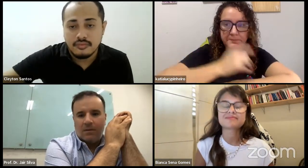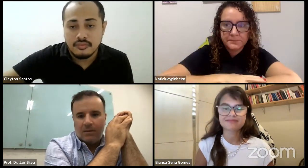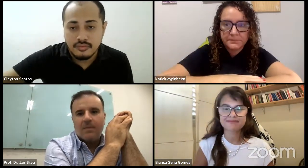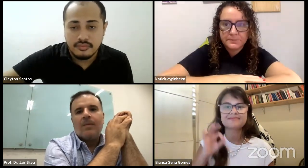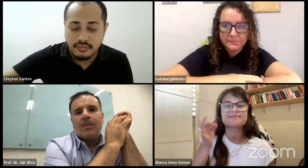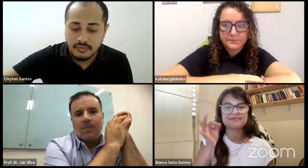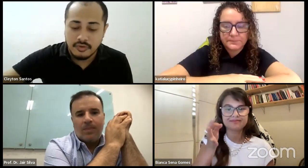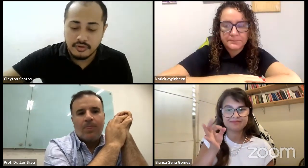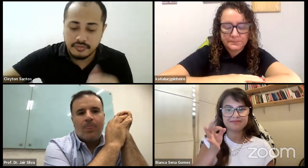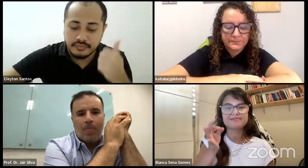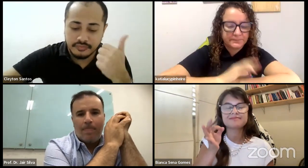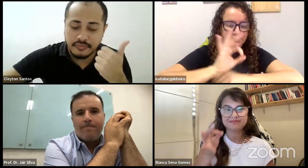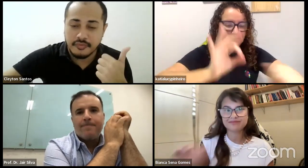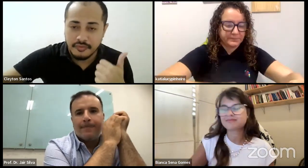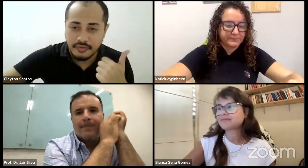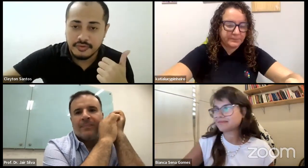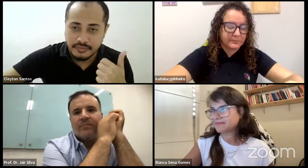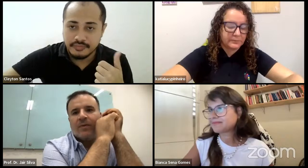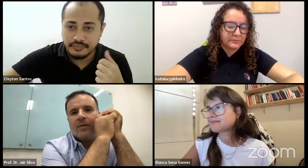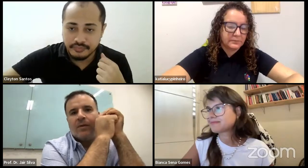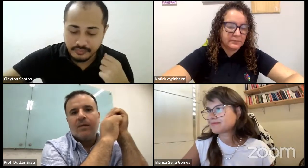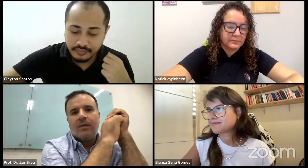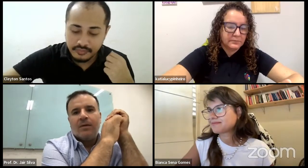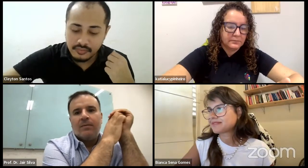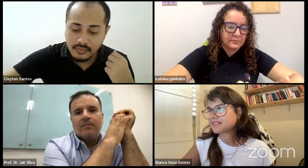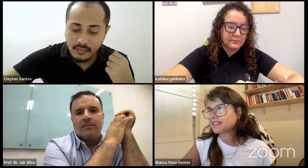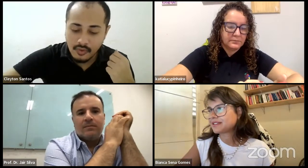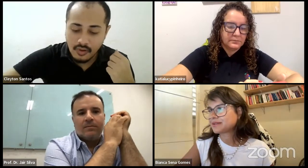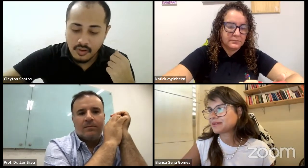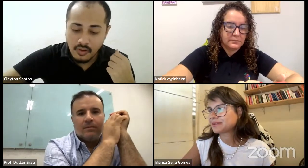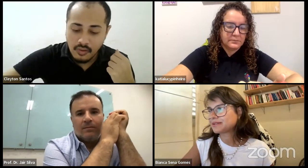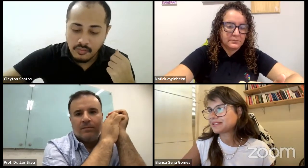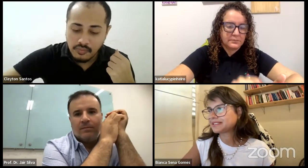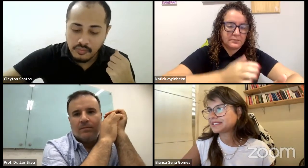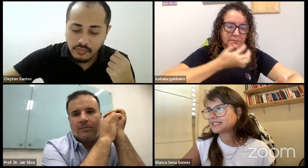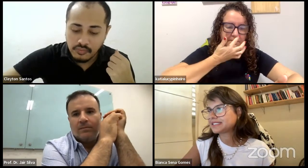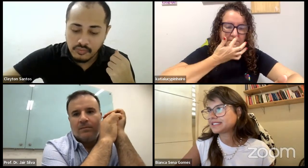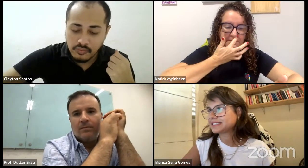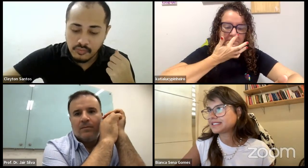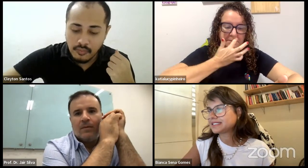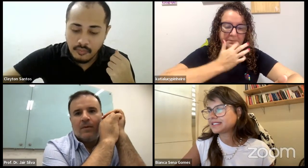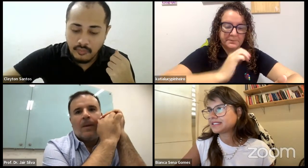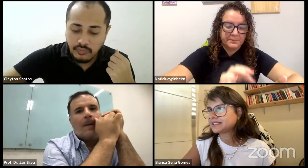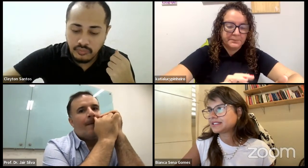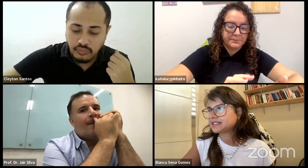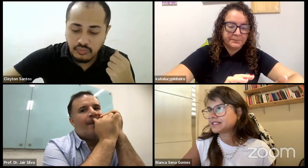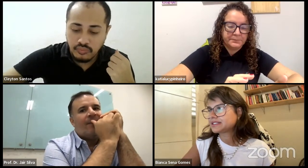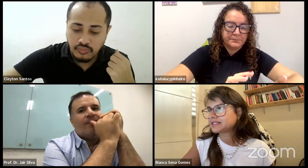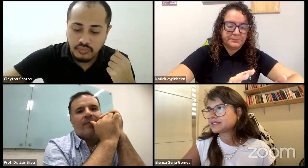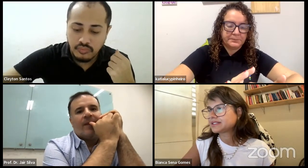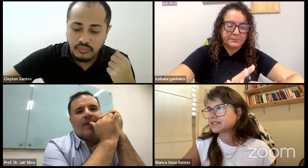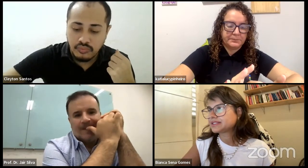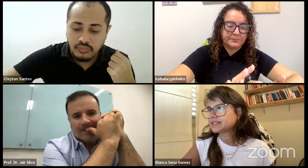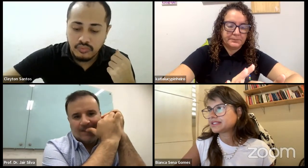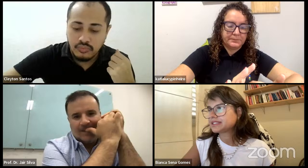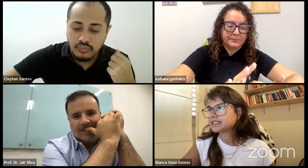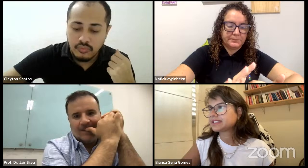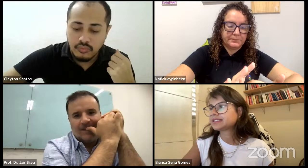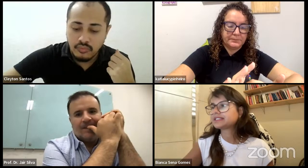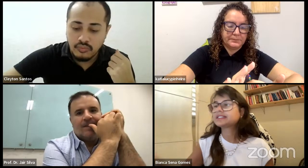tá certo? Tem que colocar essa uniformidade dentro do texto, tudo bem? Depois a gente discute sobre isso.